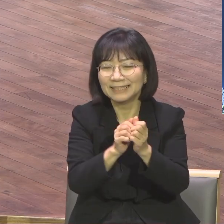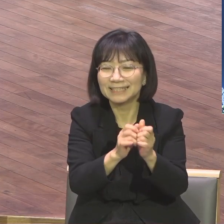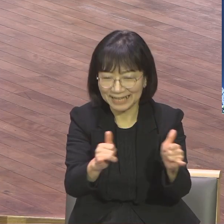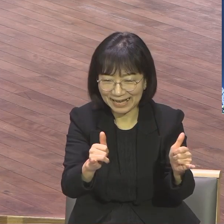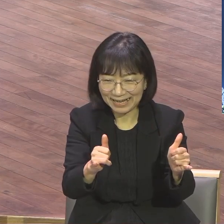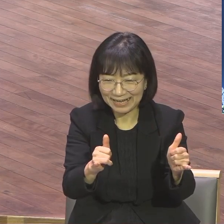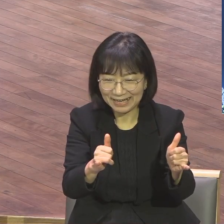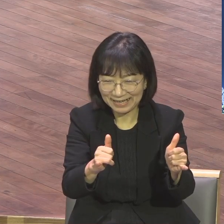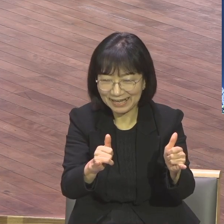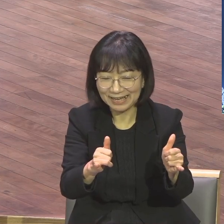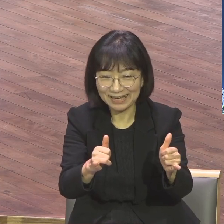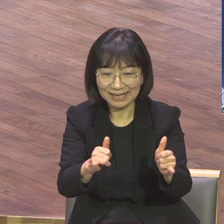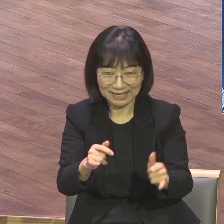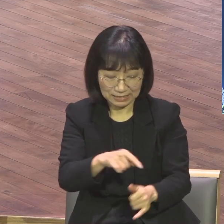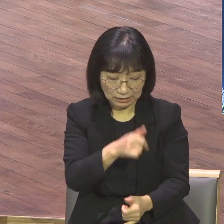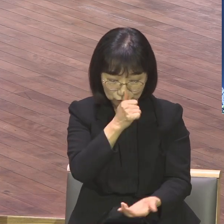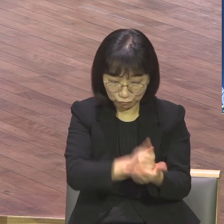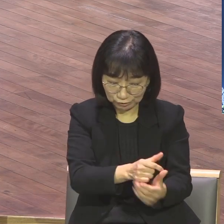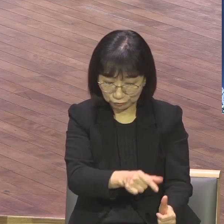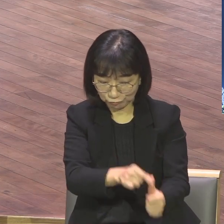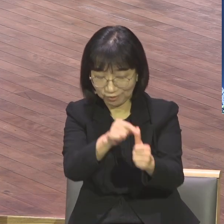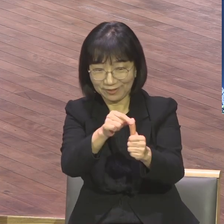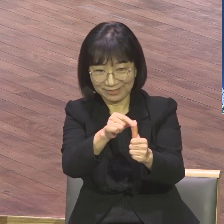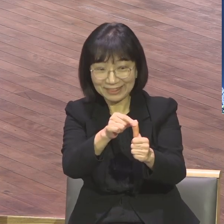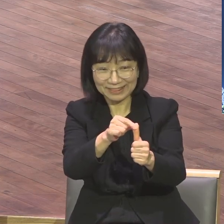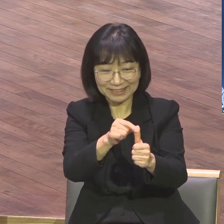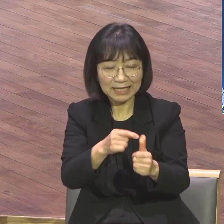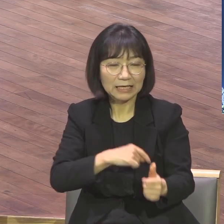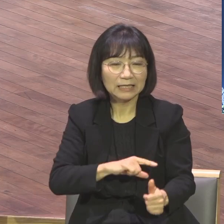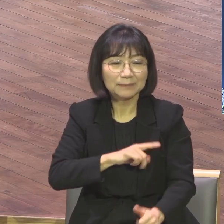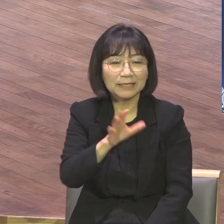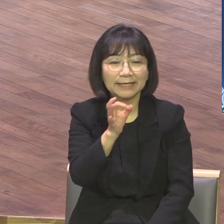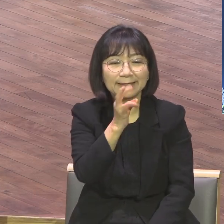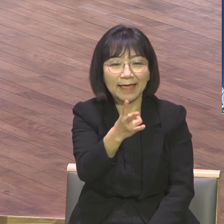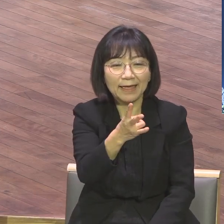뜻이 그래요. 예수란 뜻이 죄에서 구원할 자.